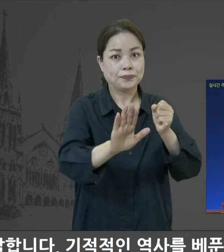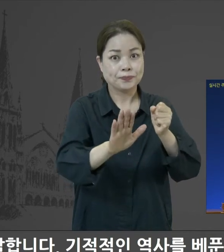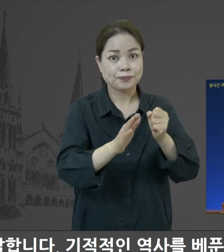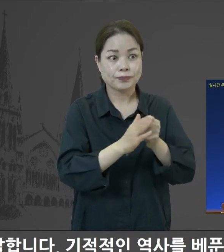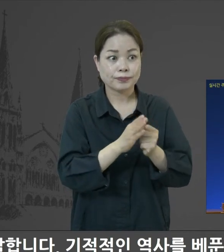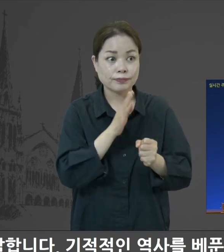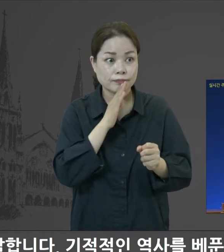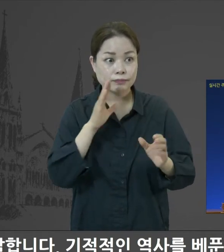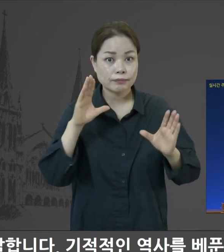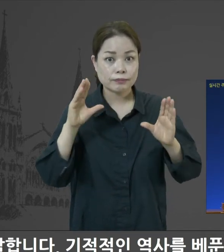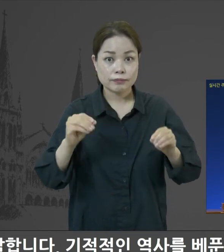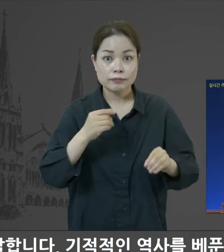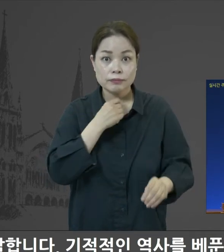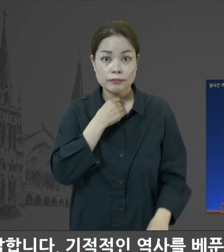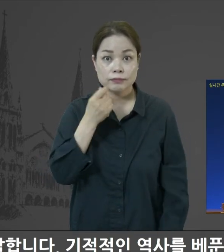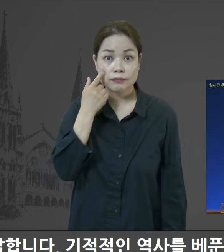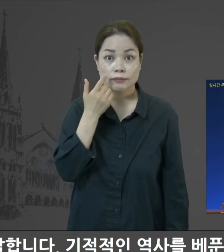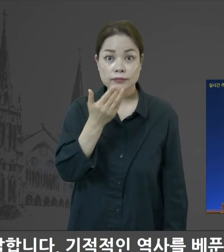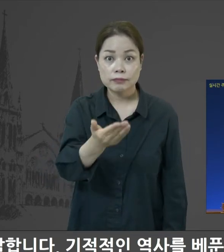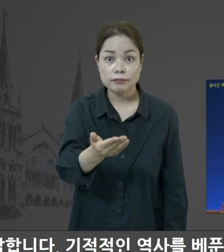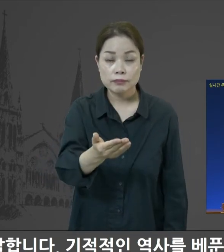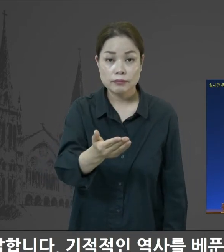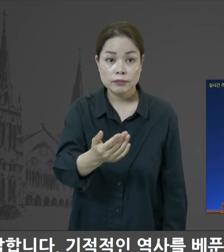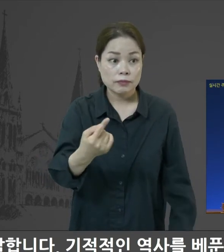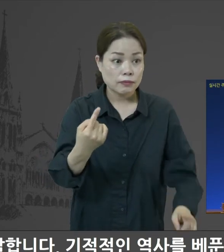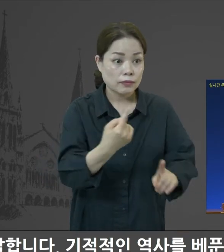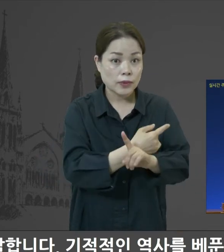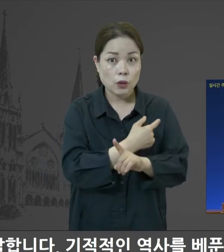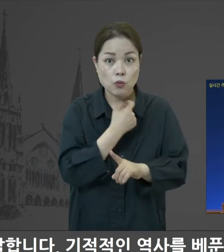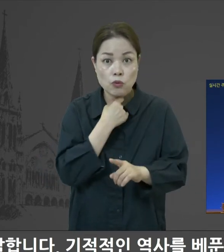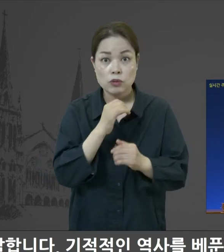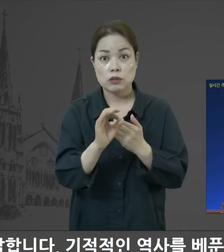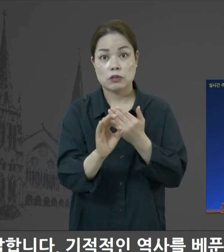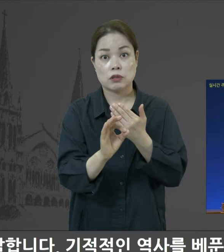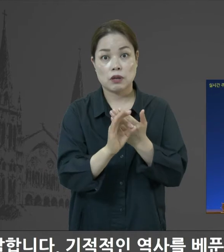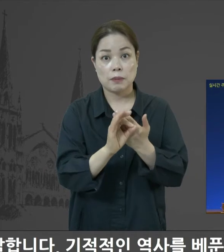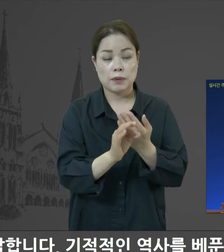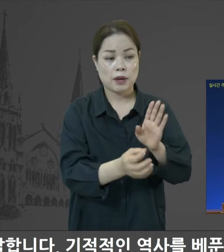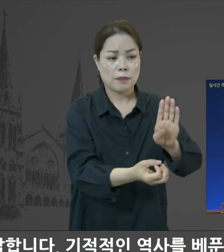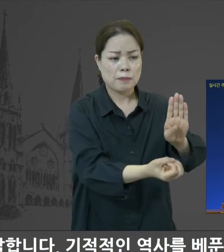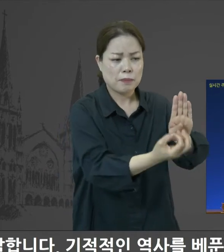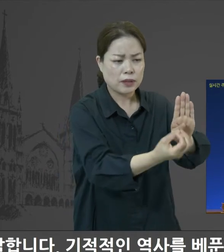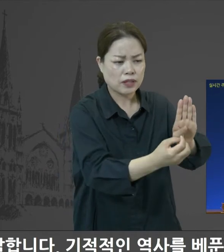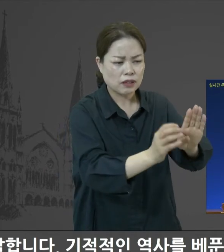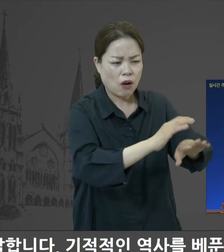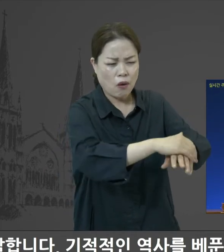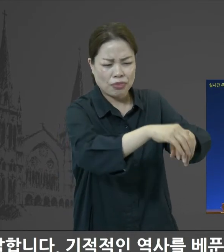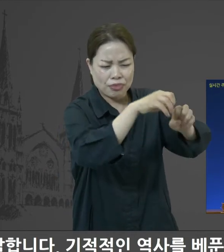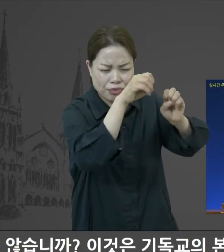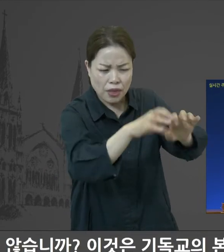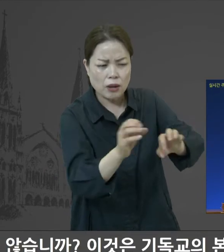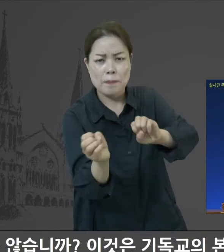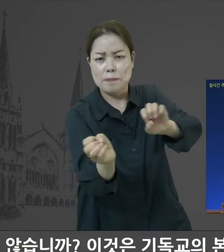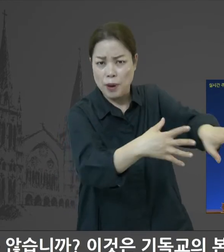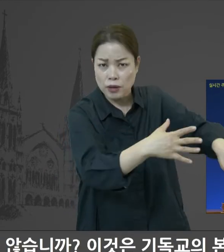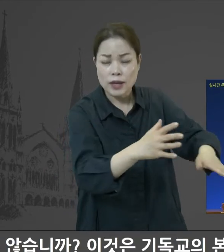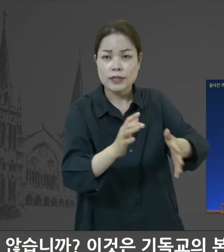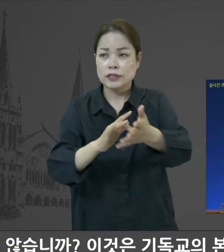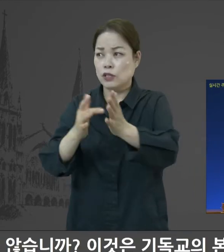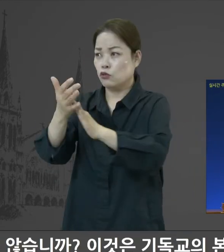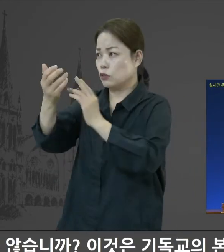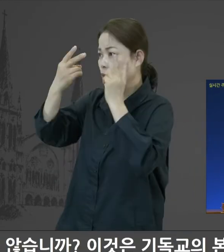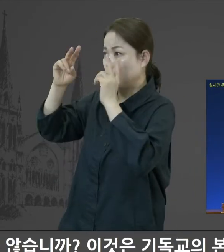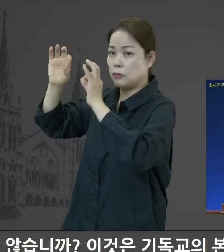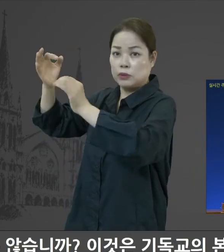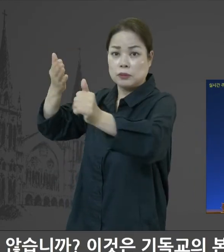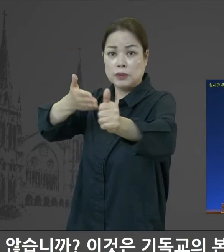낫고자 하느냐? 정말 낫고자 한다면 베데스다를 향한 헛된 열망을 버리고 예수님을